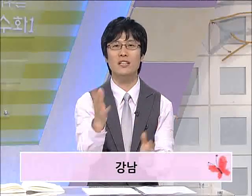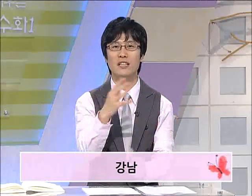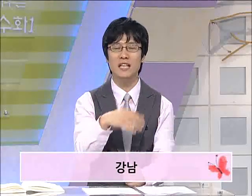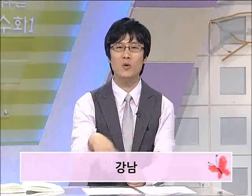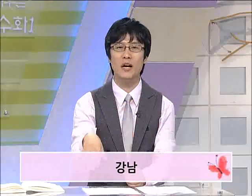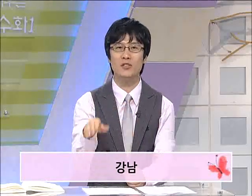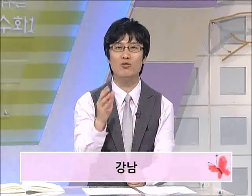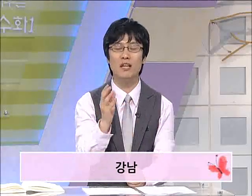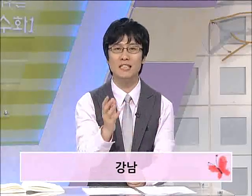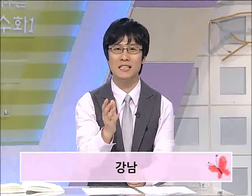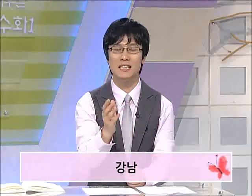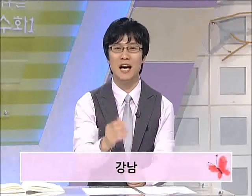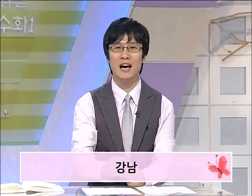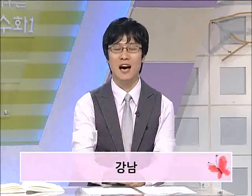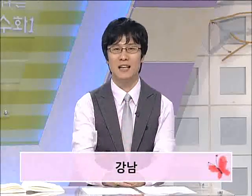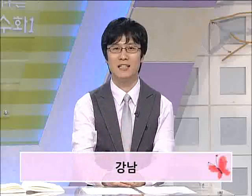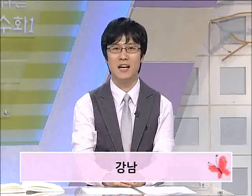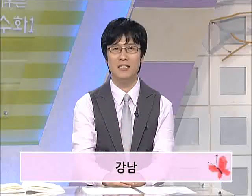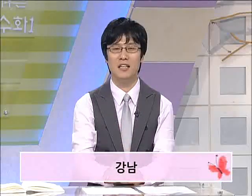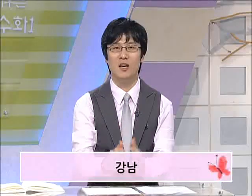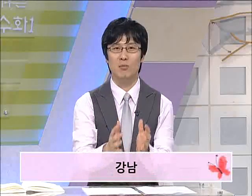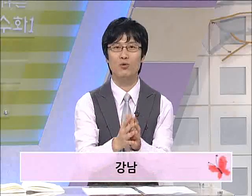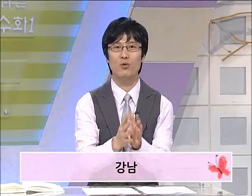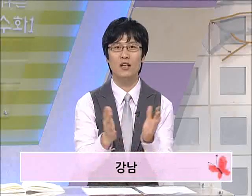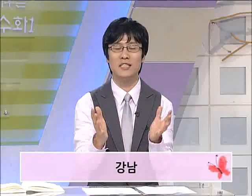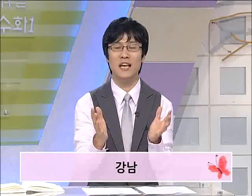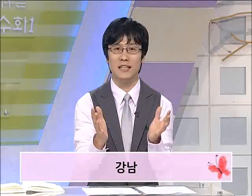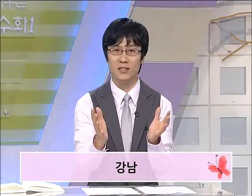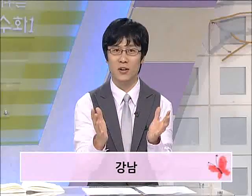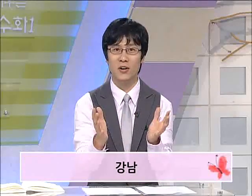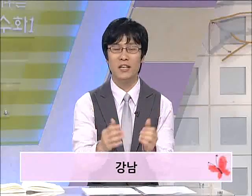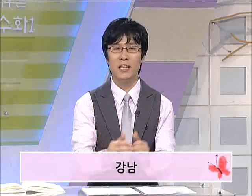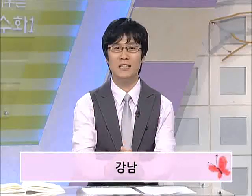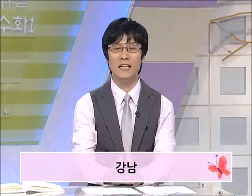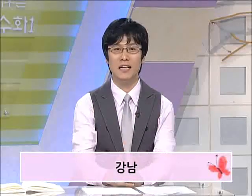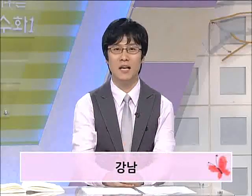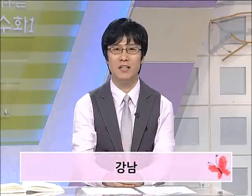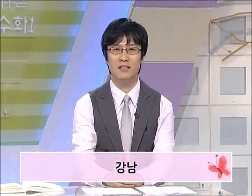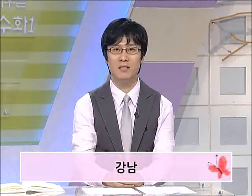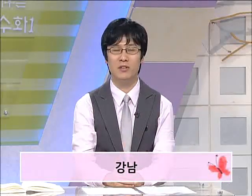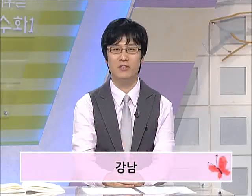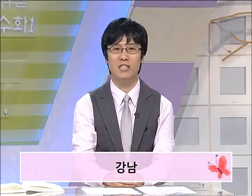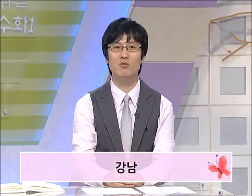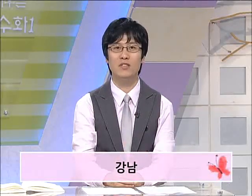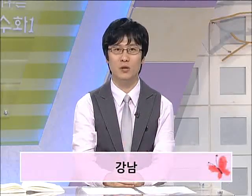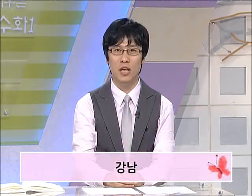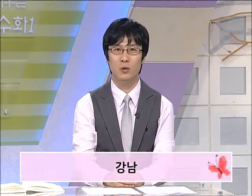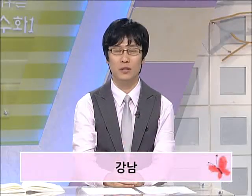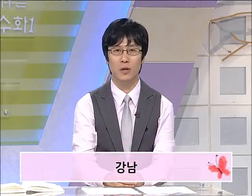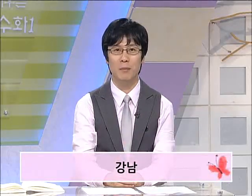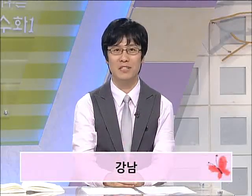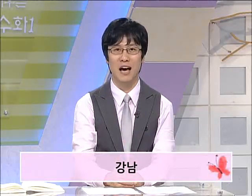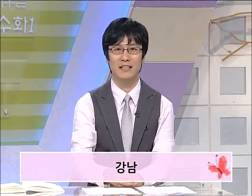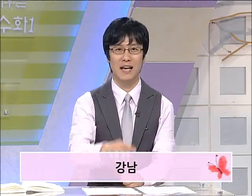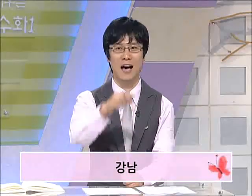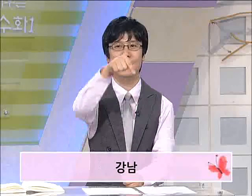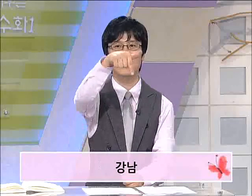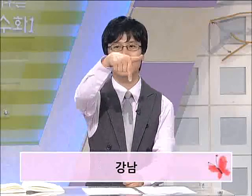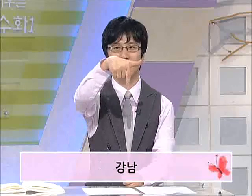농인들끼리 사용하는 수화는 있으나 아직까지 표준화되지 않아서 일단 강남이라는 지명은 지문자로 사용하도록 합니다. 자,